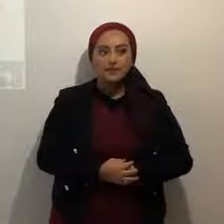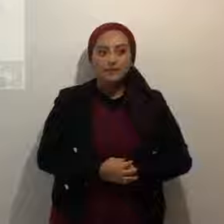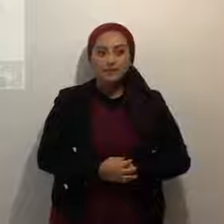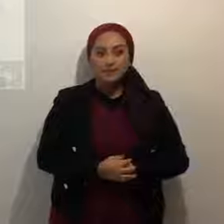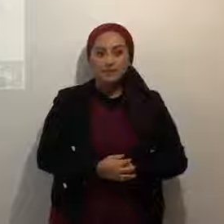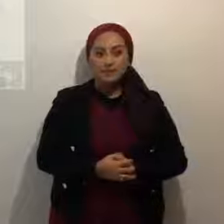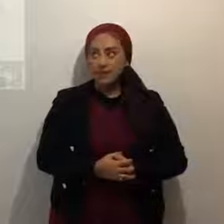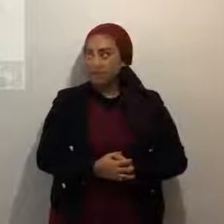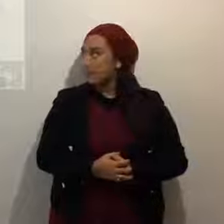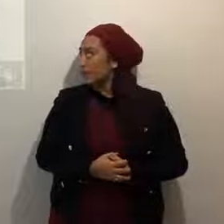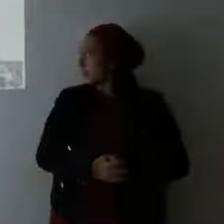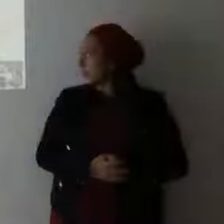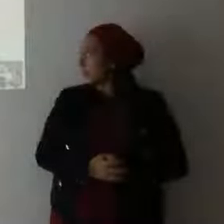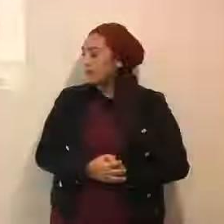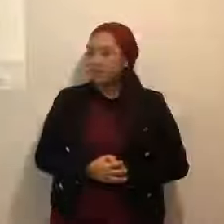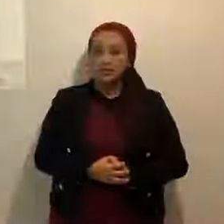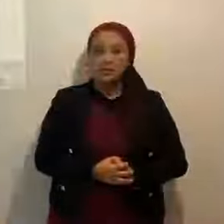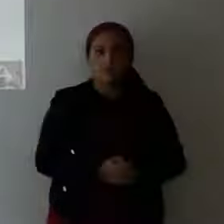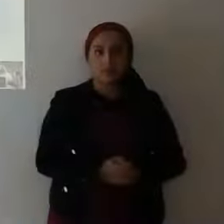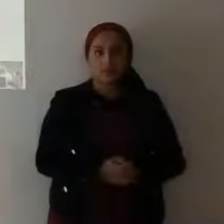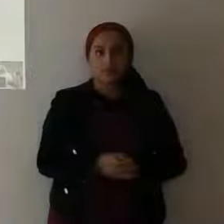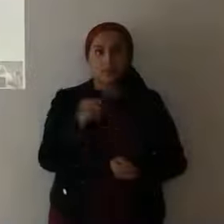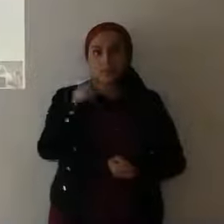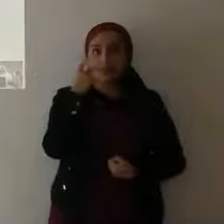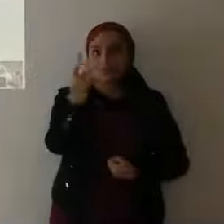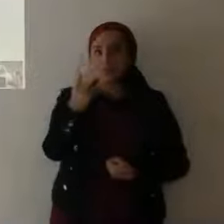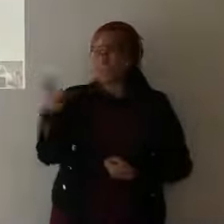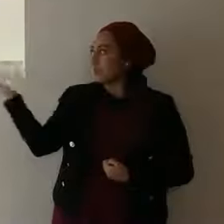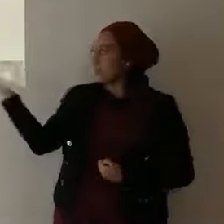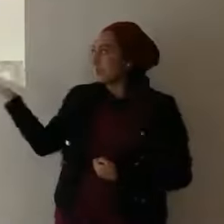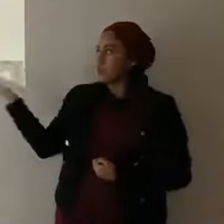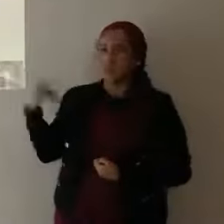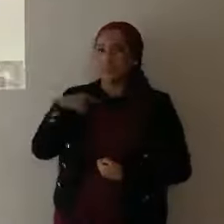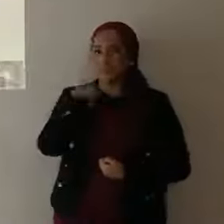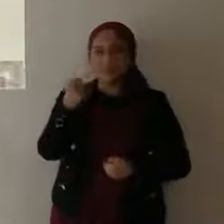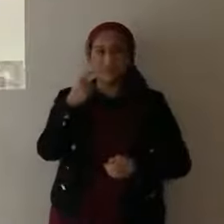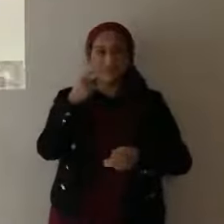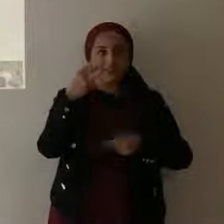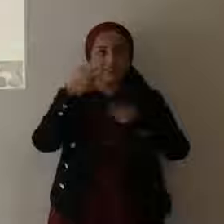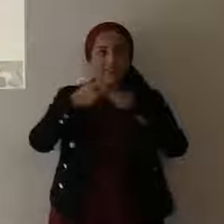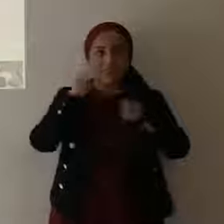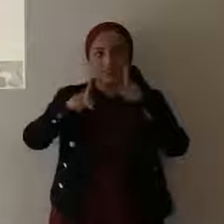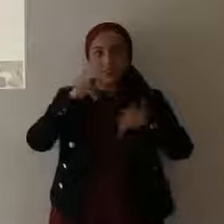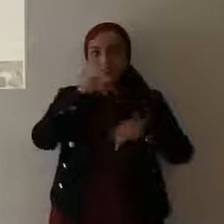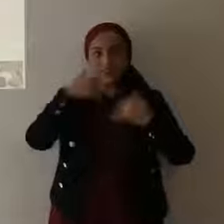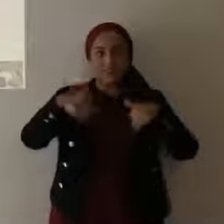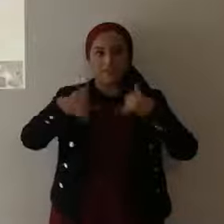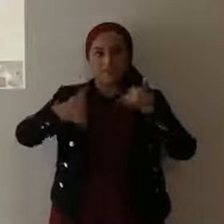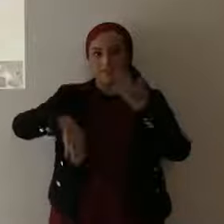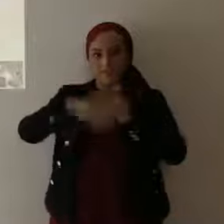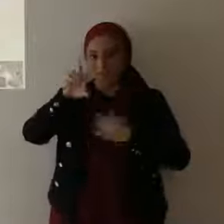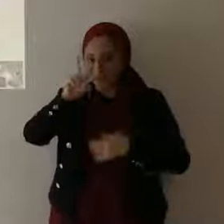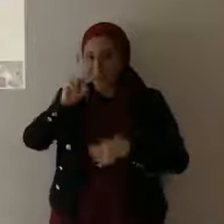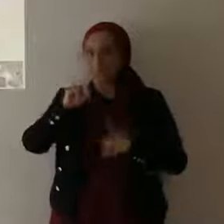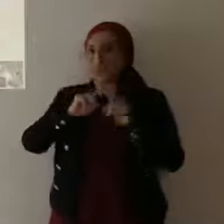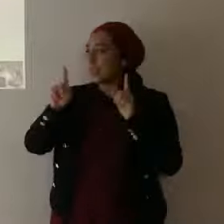parte de arriba, pues no voy a mencionar el nombre de los futbolistas, no se trata de eso, pero es fútbol, es lo primero que